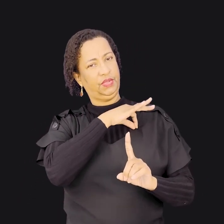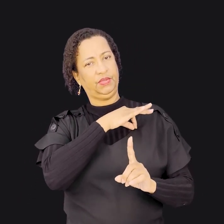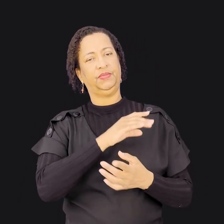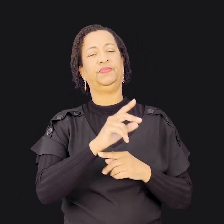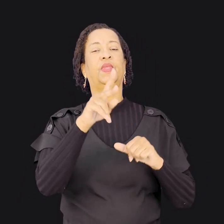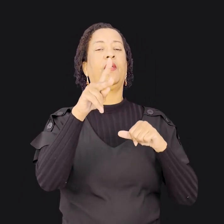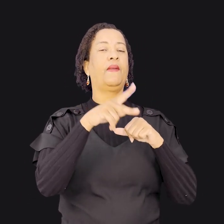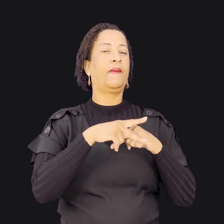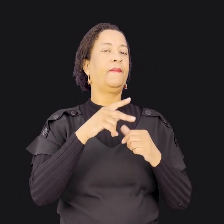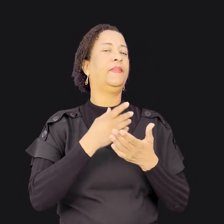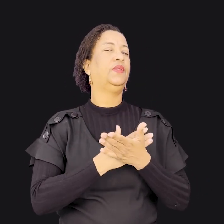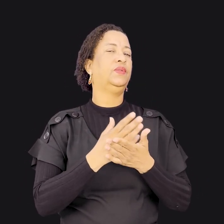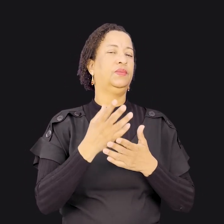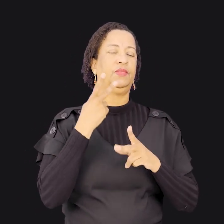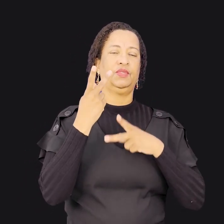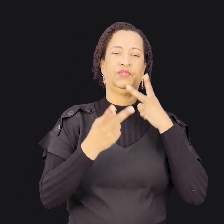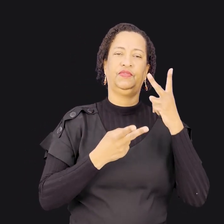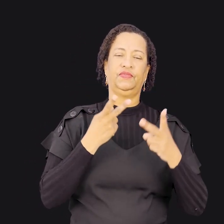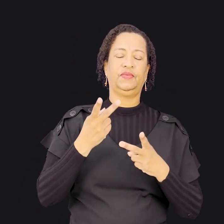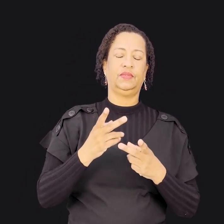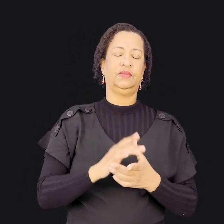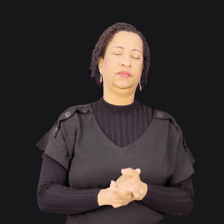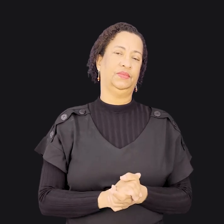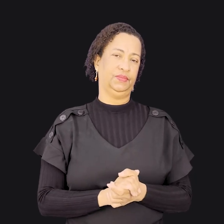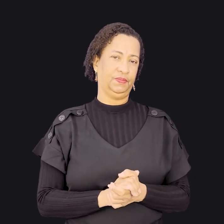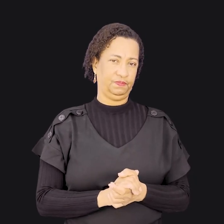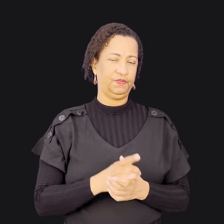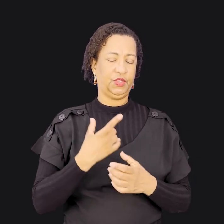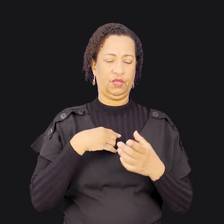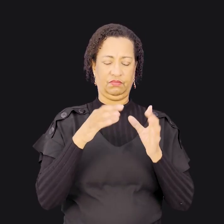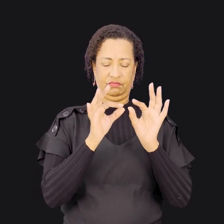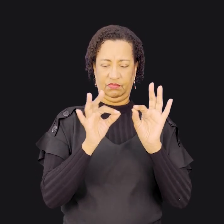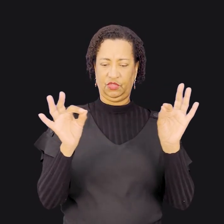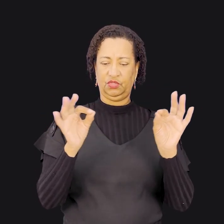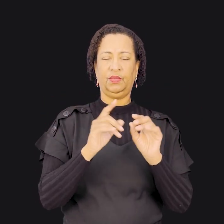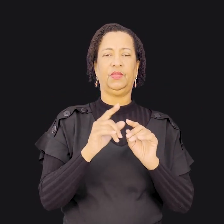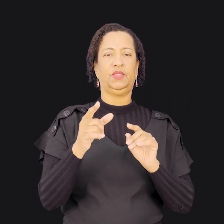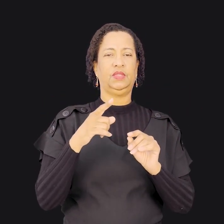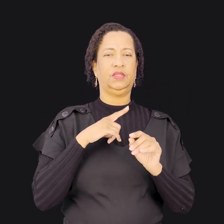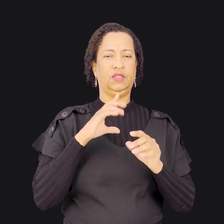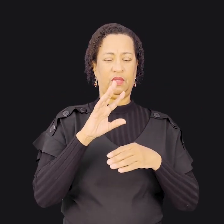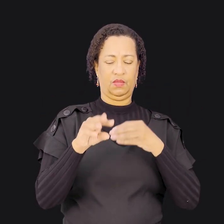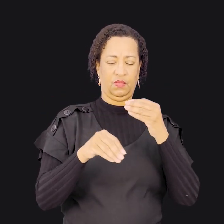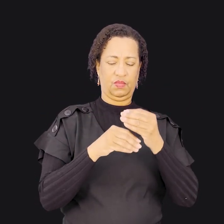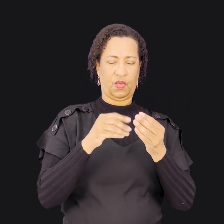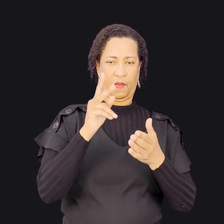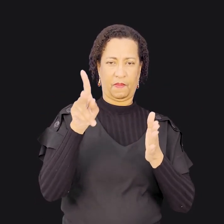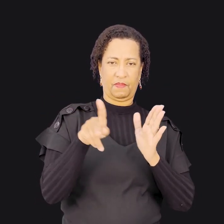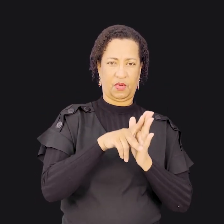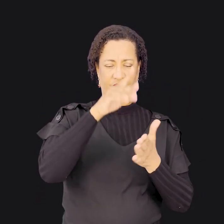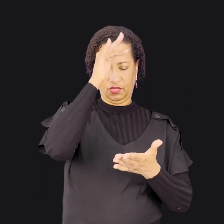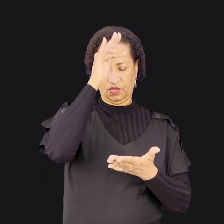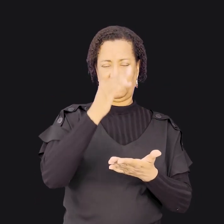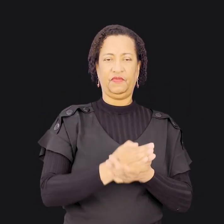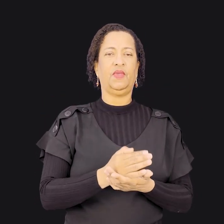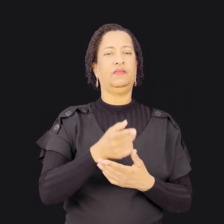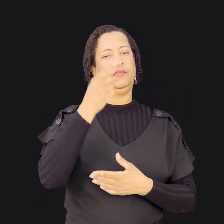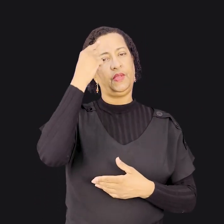Daí Pedro inicia uma passagem muito bonita que podemos intitular de Os Adicionais da Fé. Empenhe-se